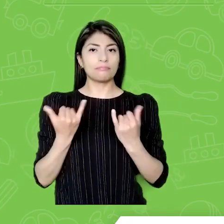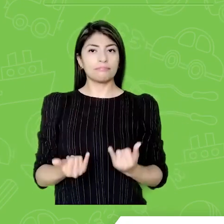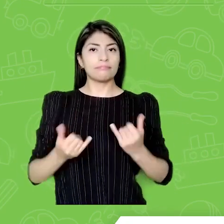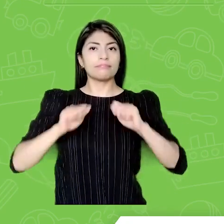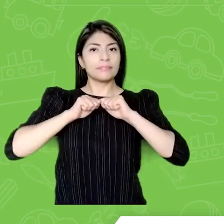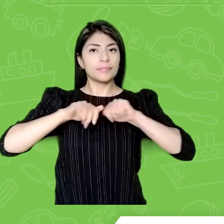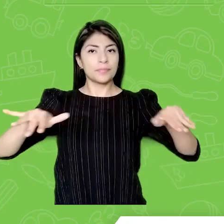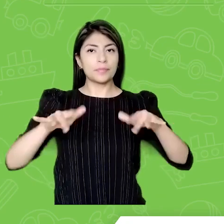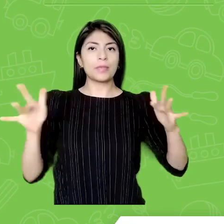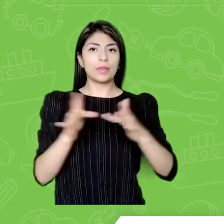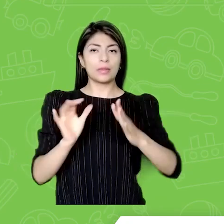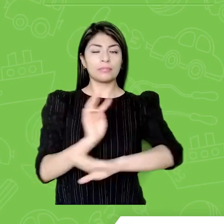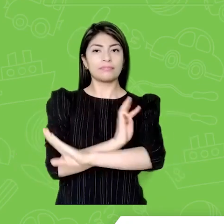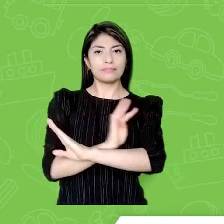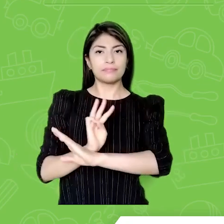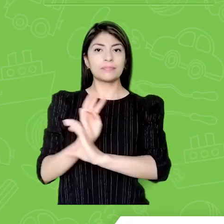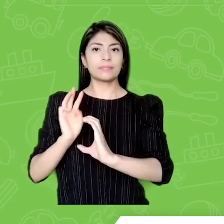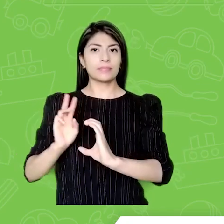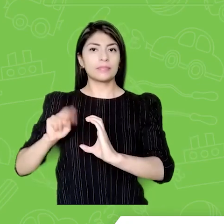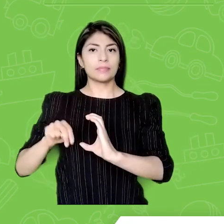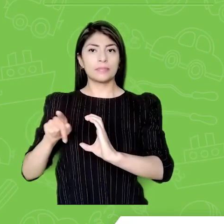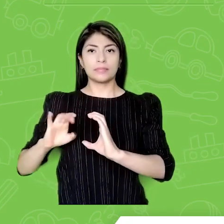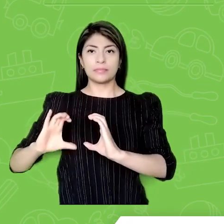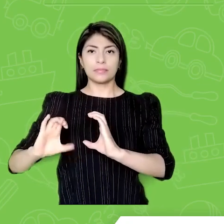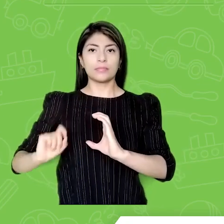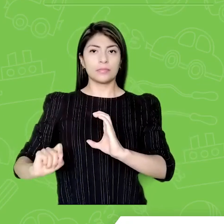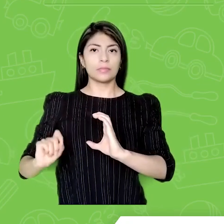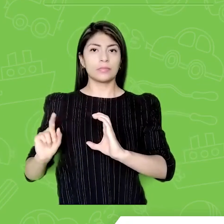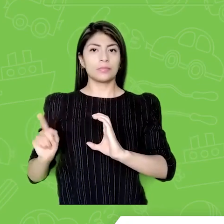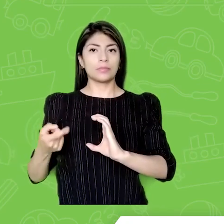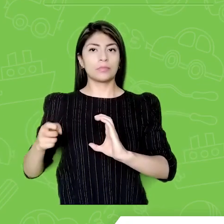de la CNSC,